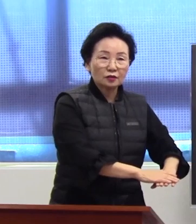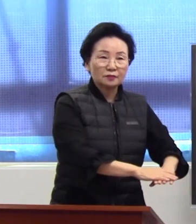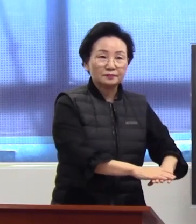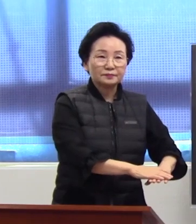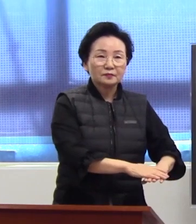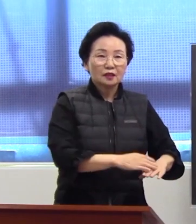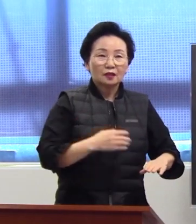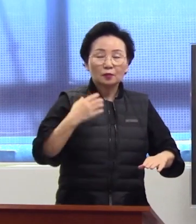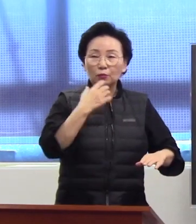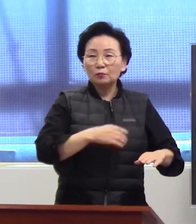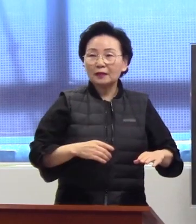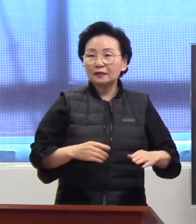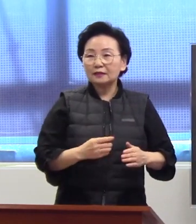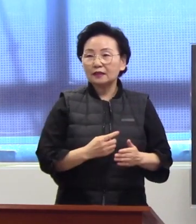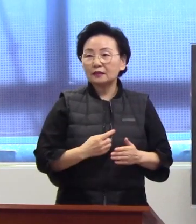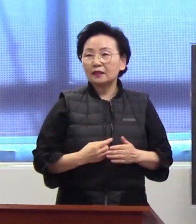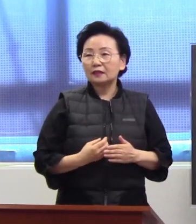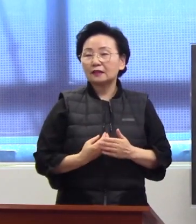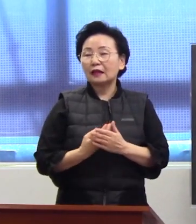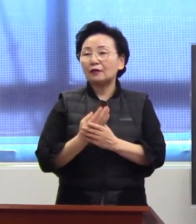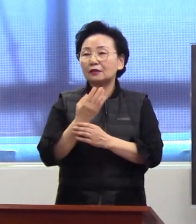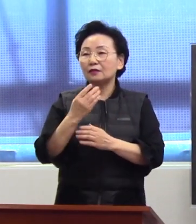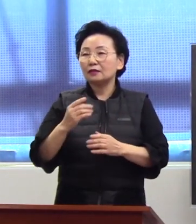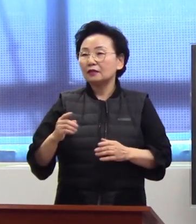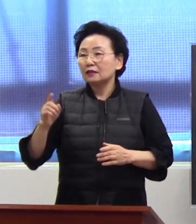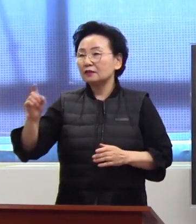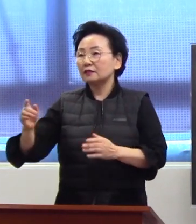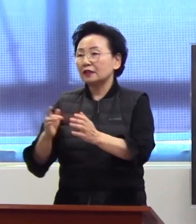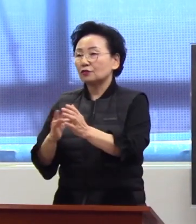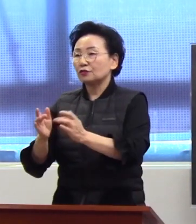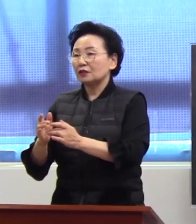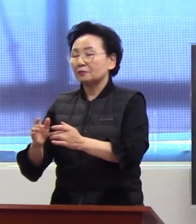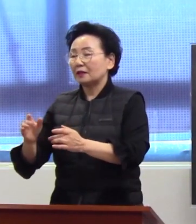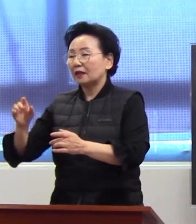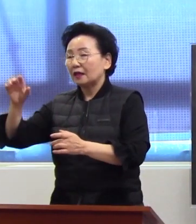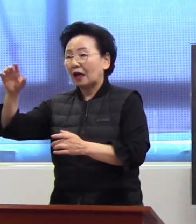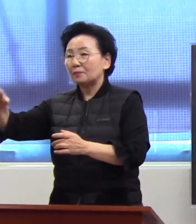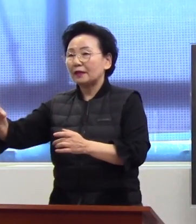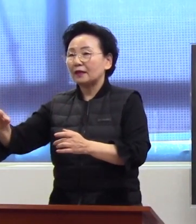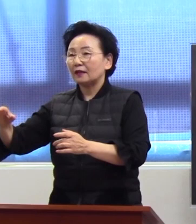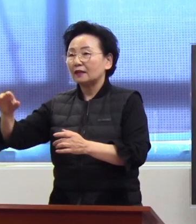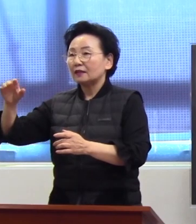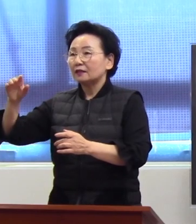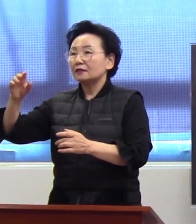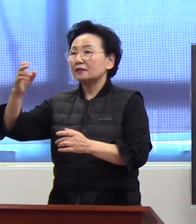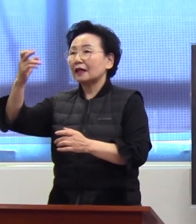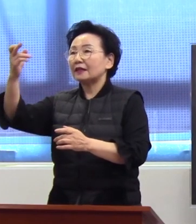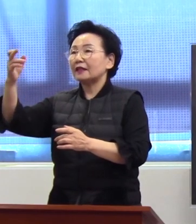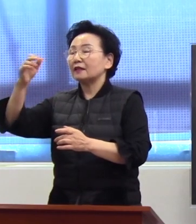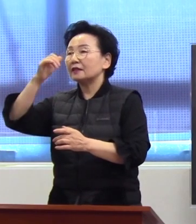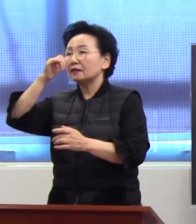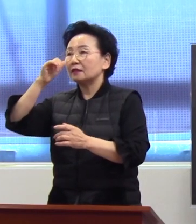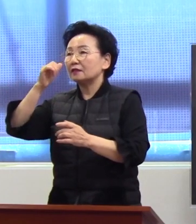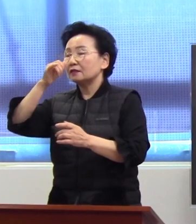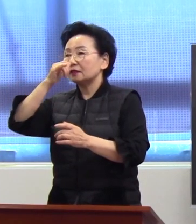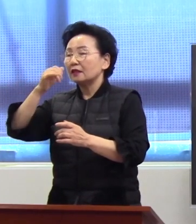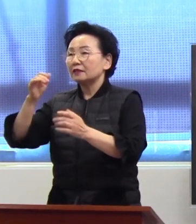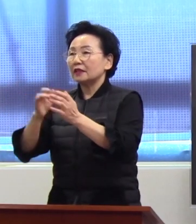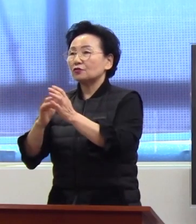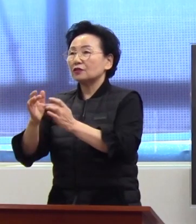것처럼 몸만 그냥 이렇게 나와서 그 예수님 앞에 그 산에 있는